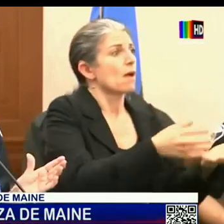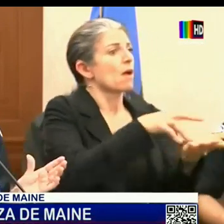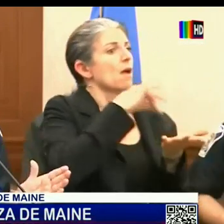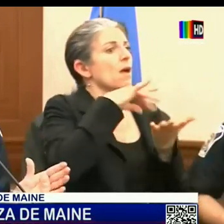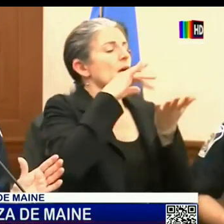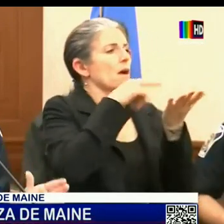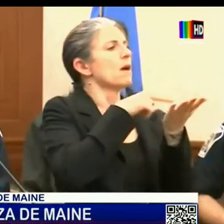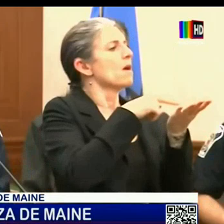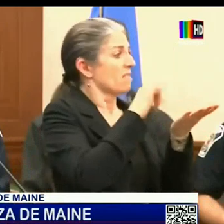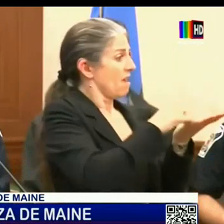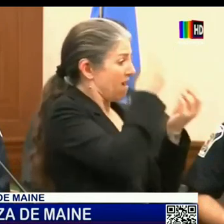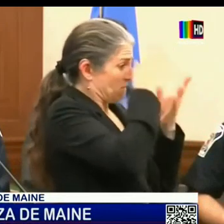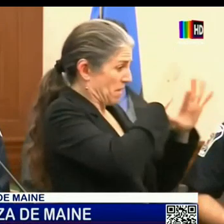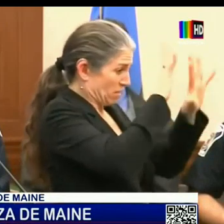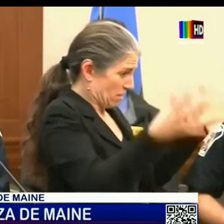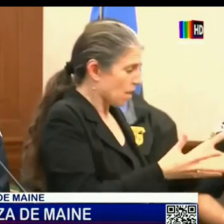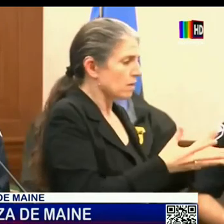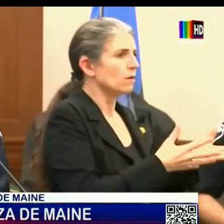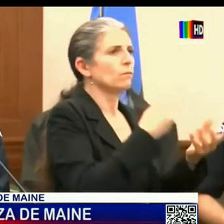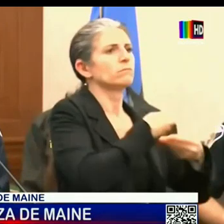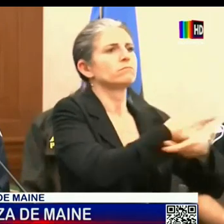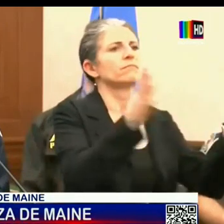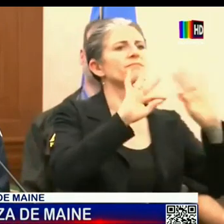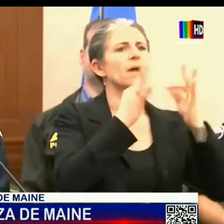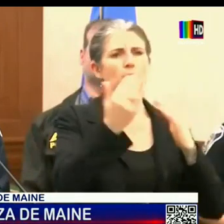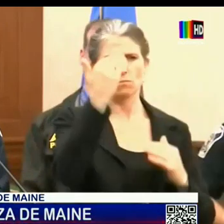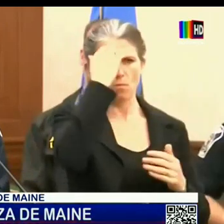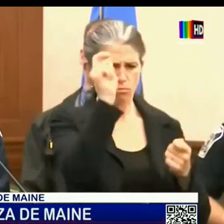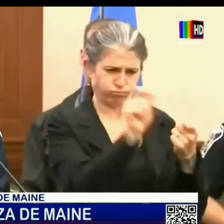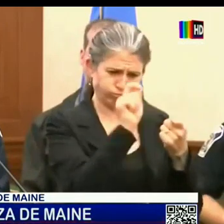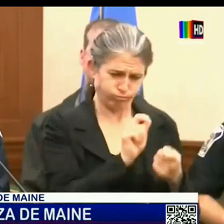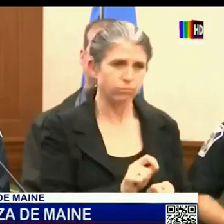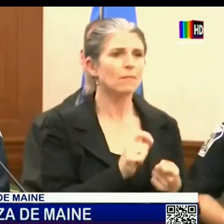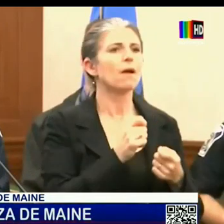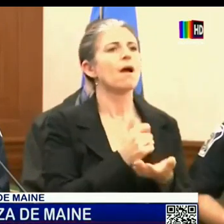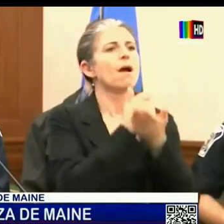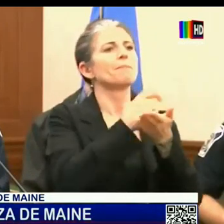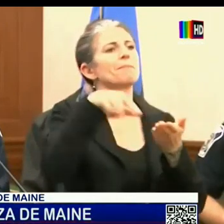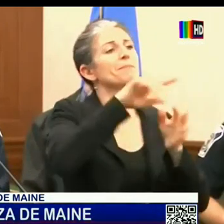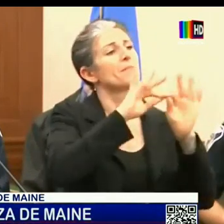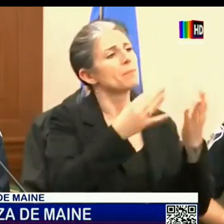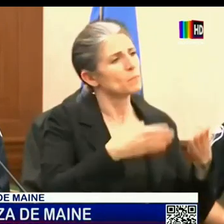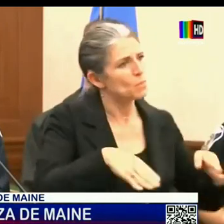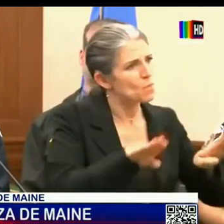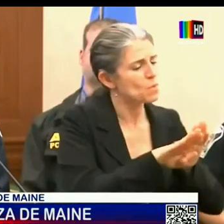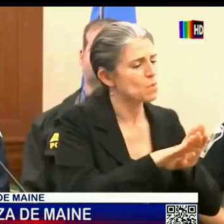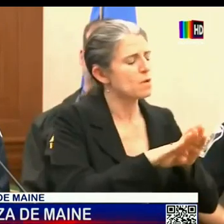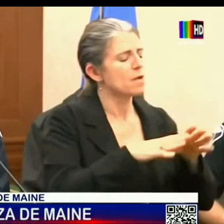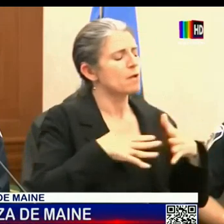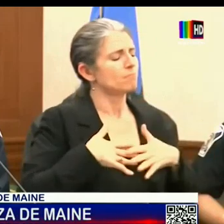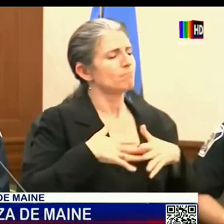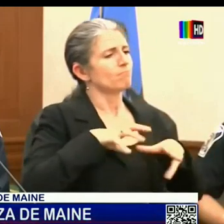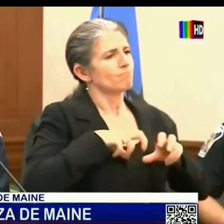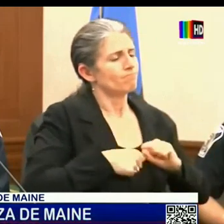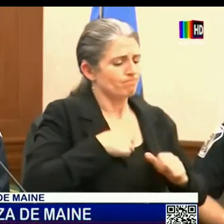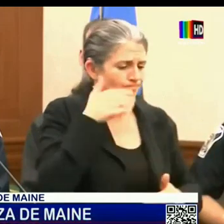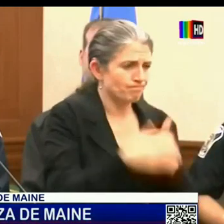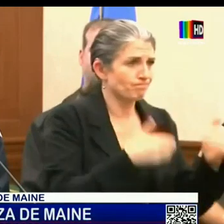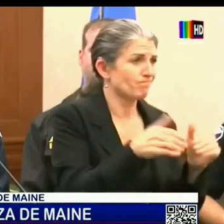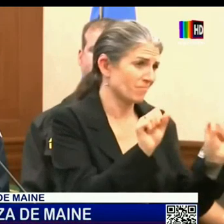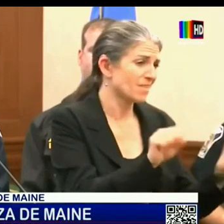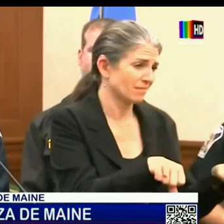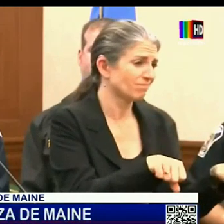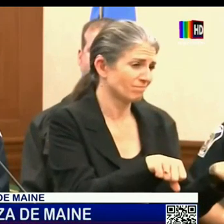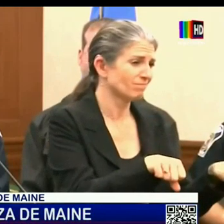de consuelo a las víctimas y a las familias, y le pido a toda la población de Maine que sigan teniendo a